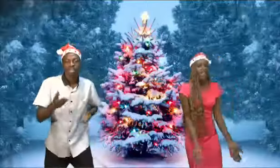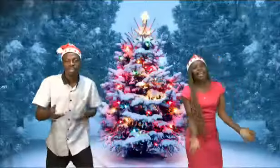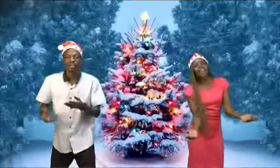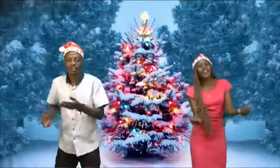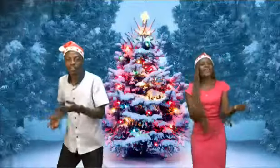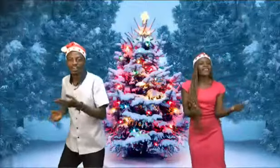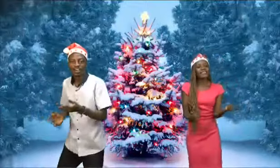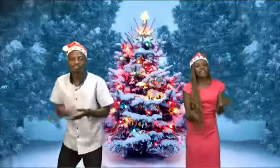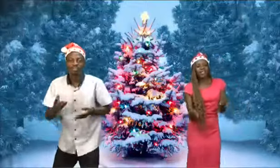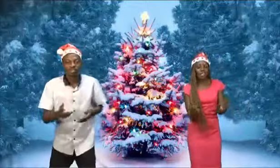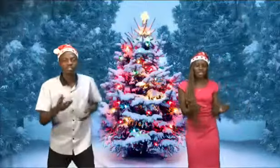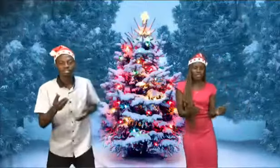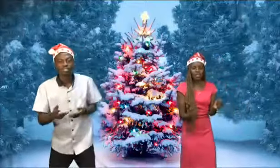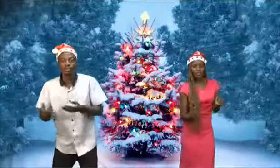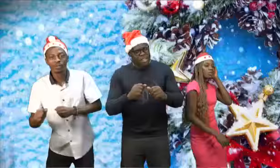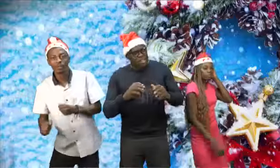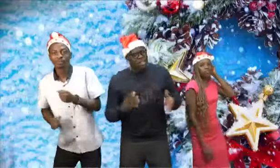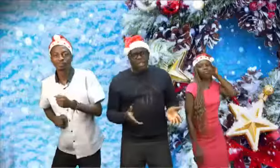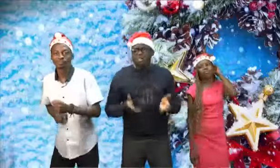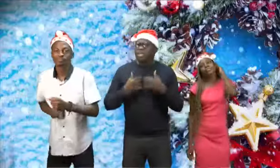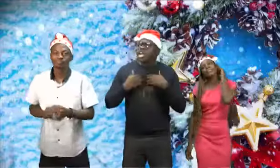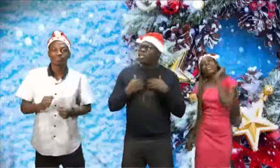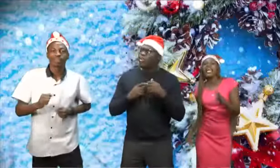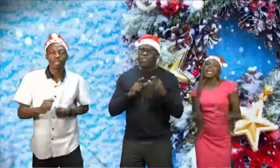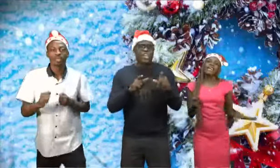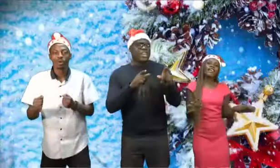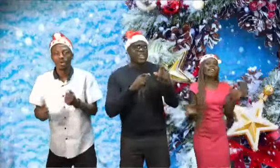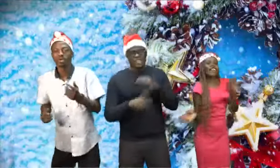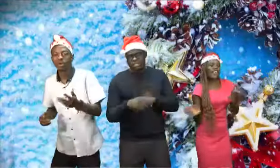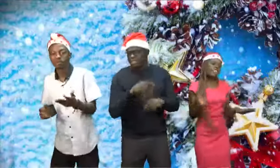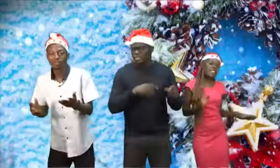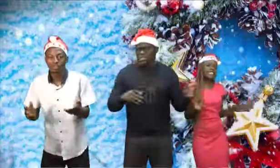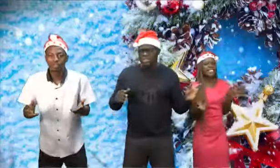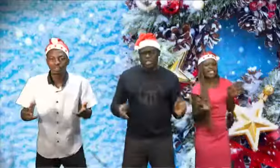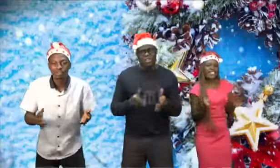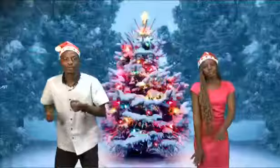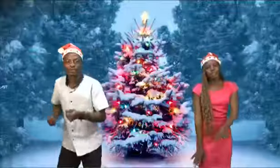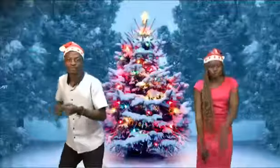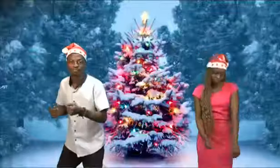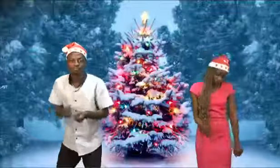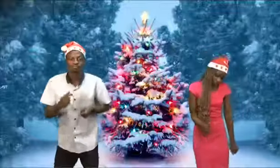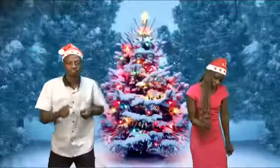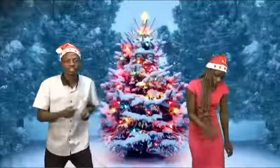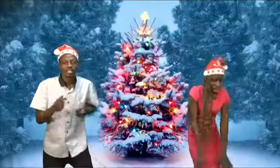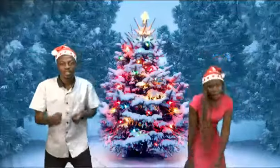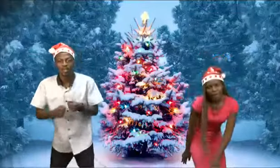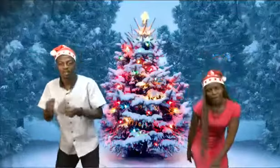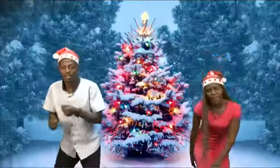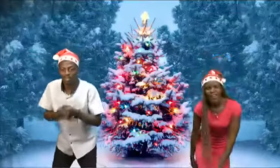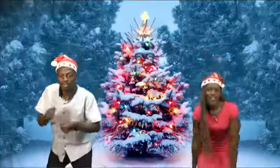mi lore e fi jo si o so se lore e fi jo si o ya jo jo jo jo e